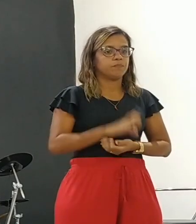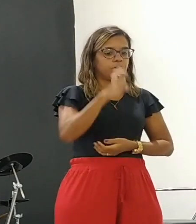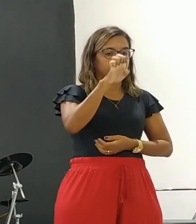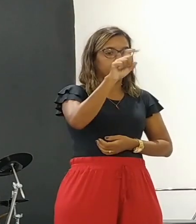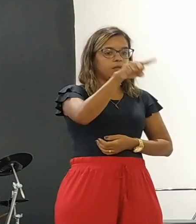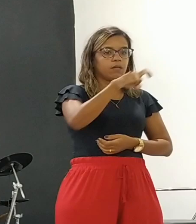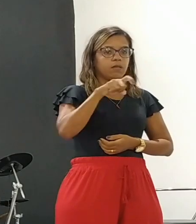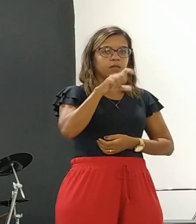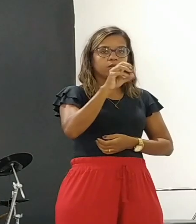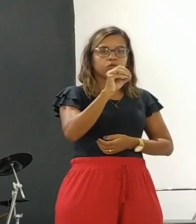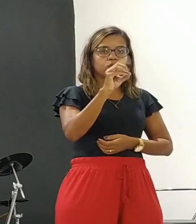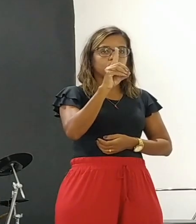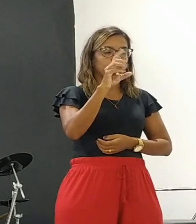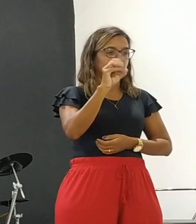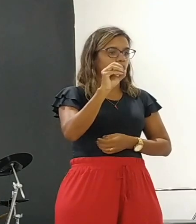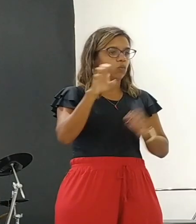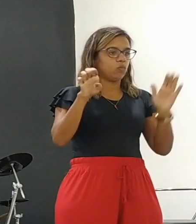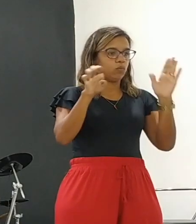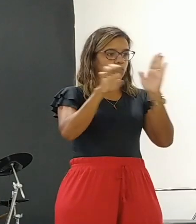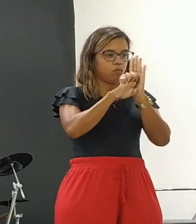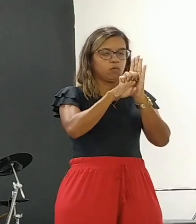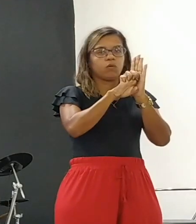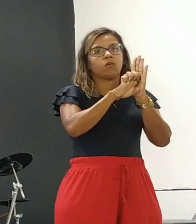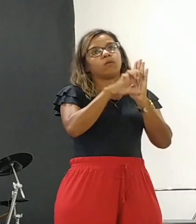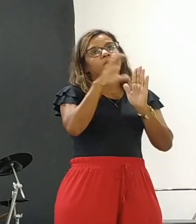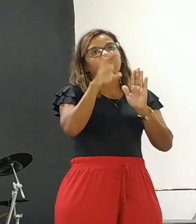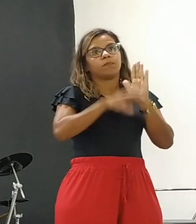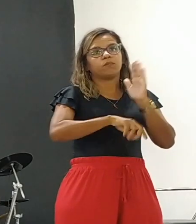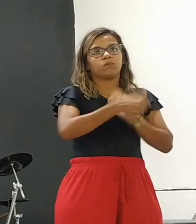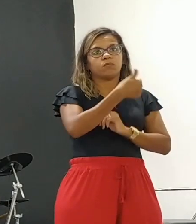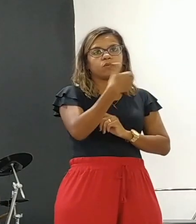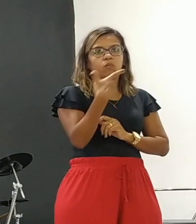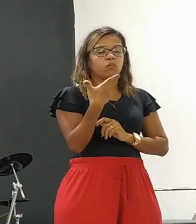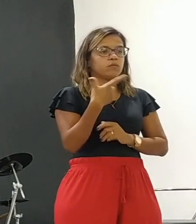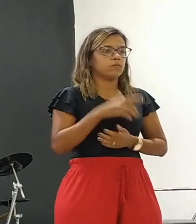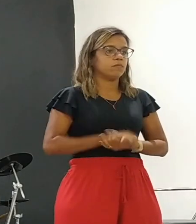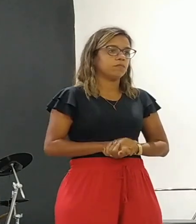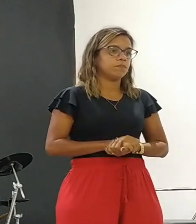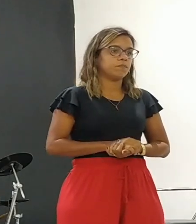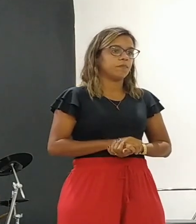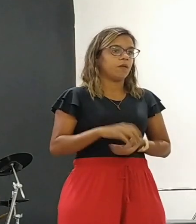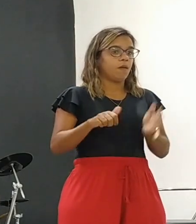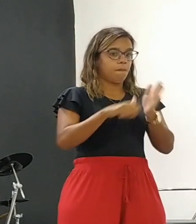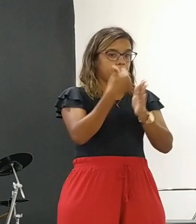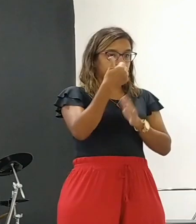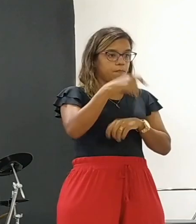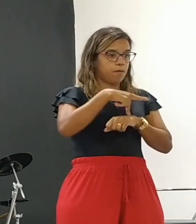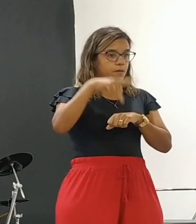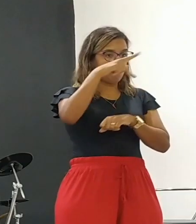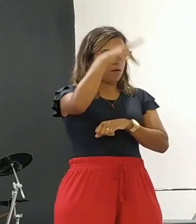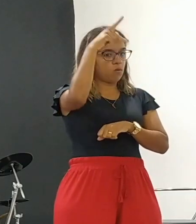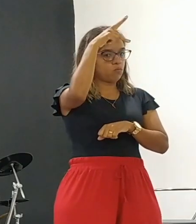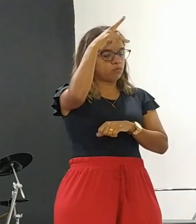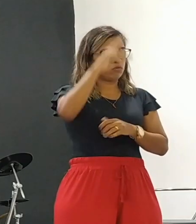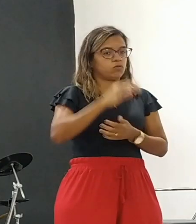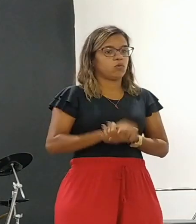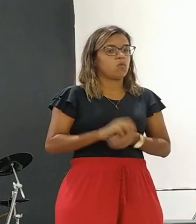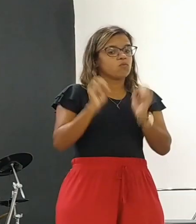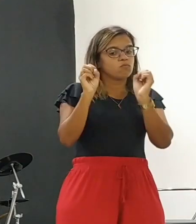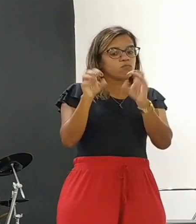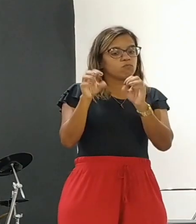o que isso traz de ensinamento para a nossa vida. Porque a primeira Páscoa, ela traz